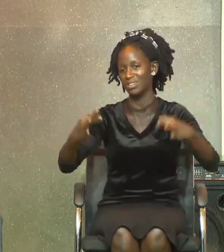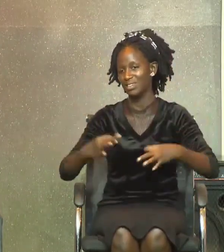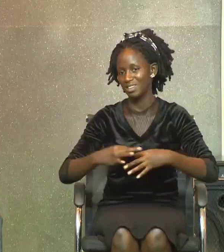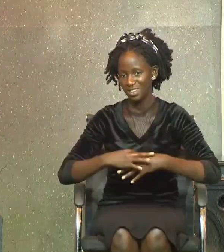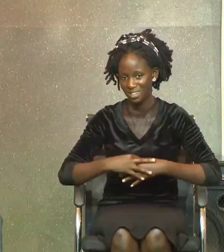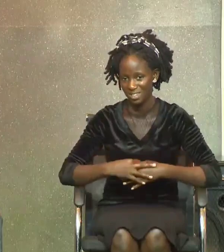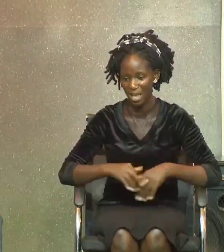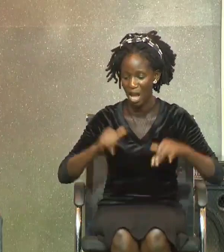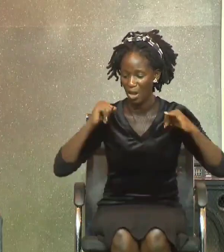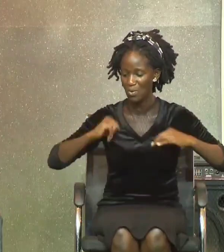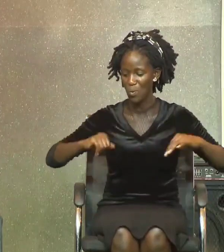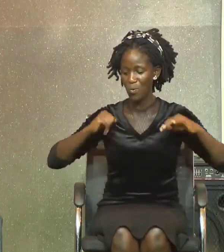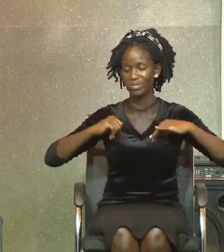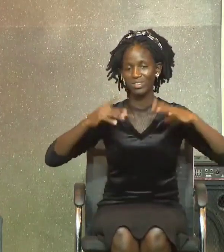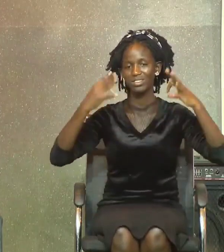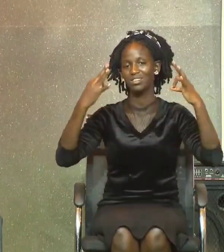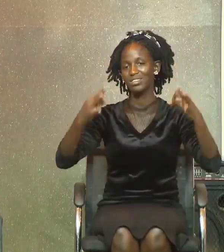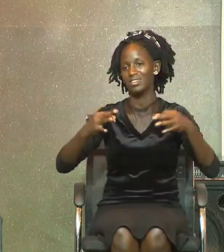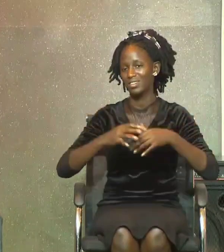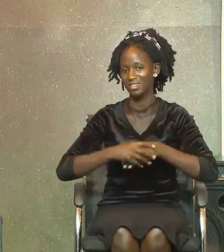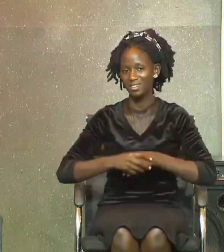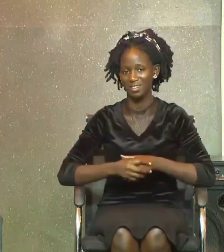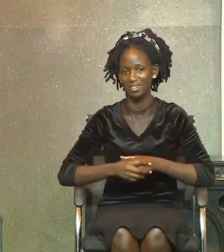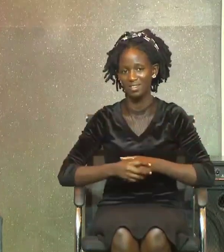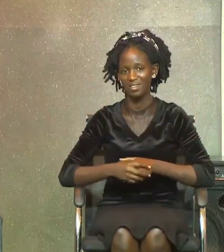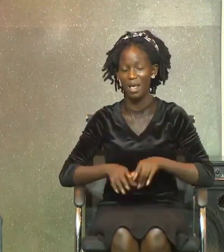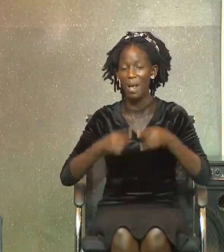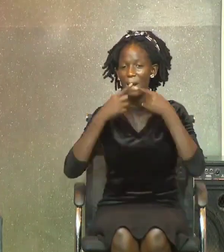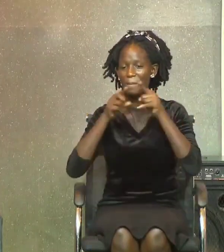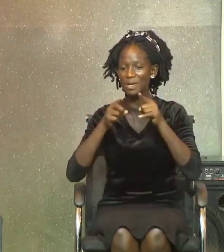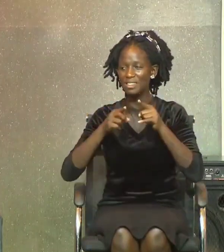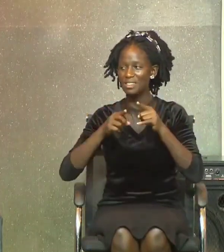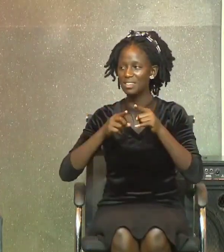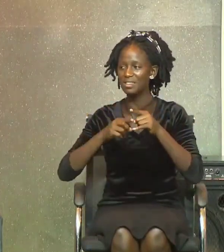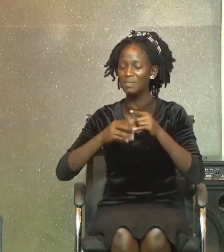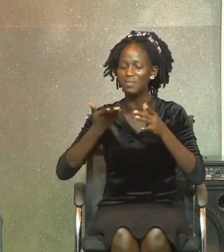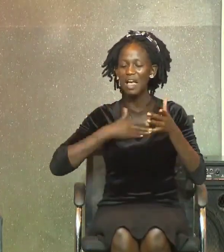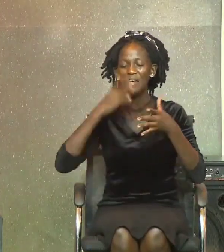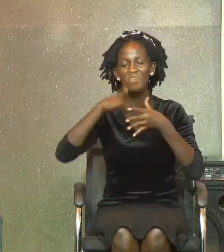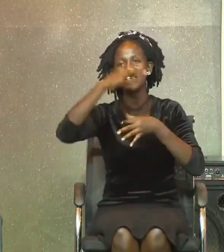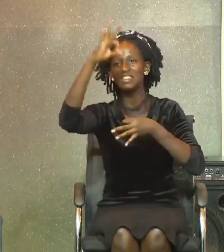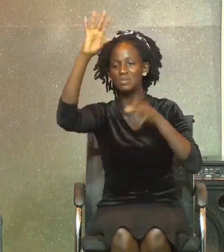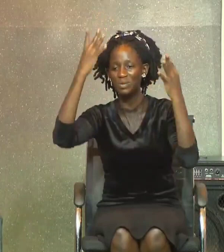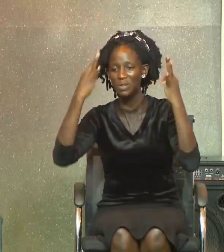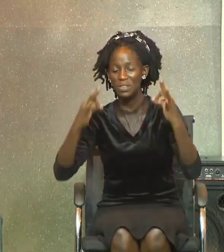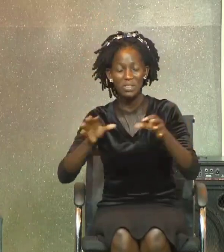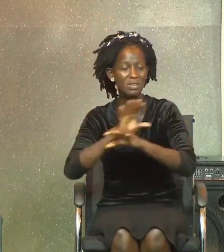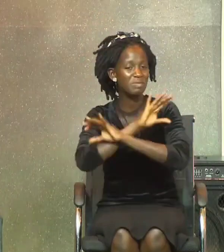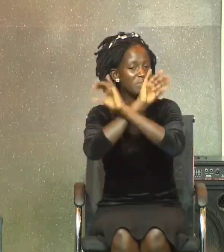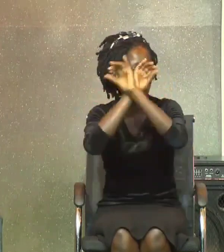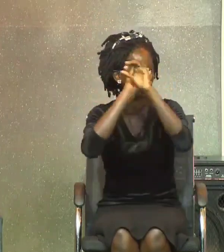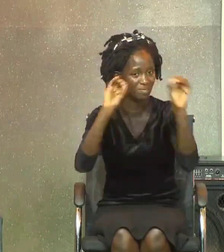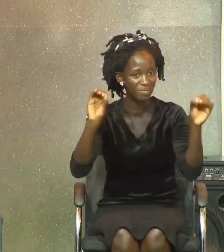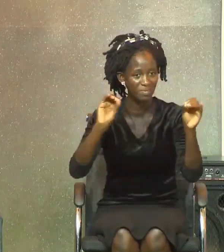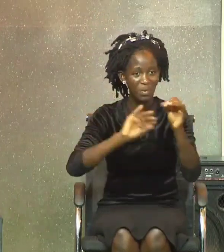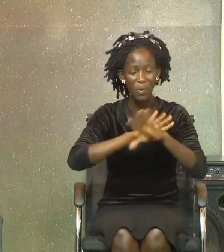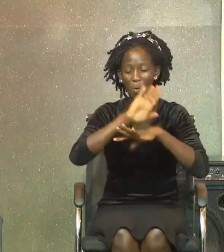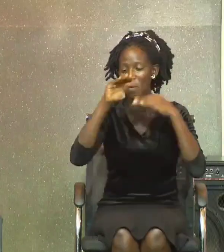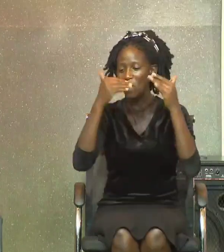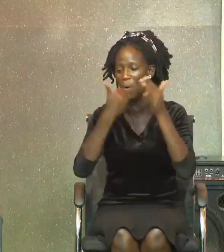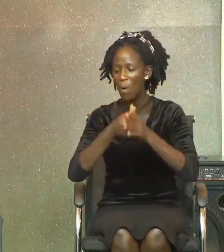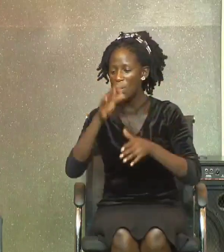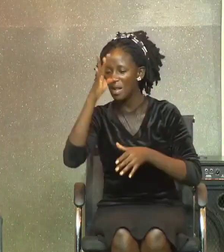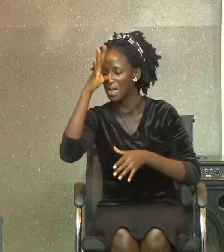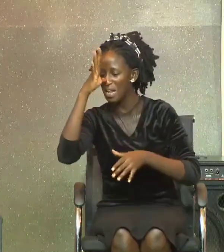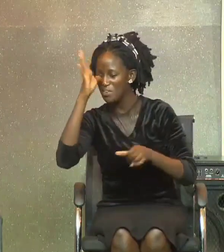tourist attraction naye ng'oyo ate talinaamu kya mwoyo buli kinnabbi ekyobulimba ekyazze